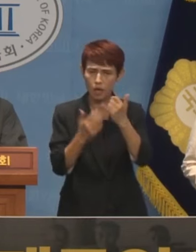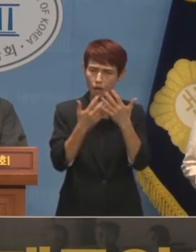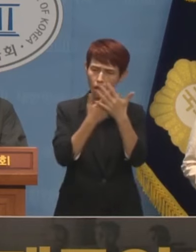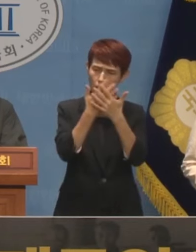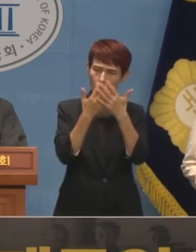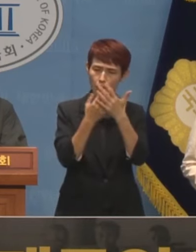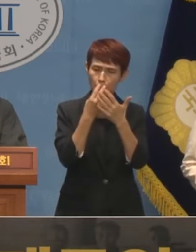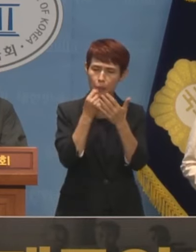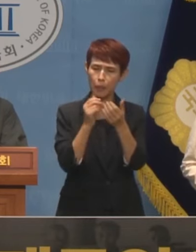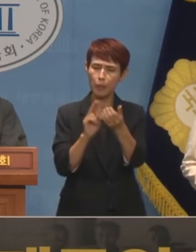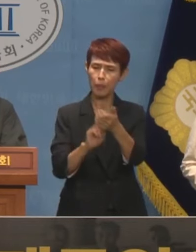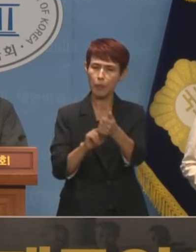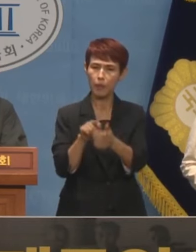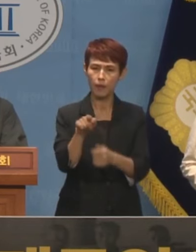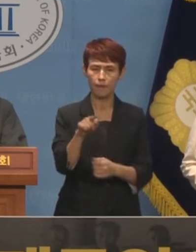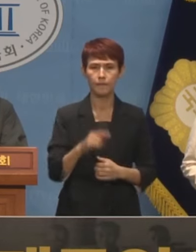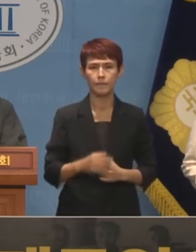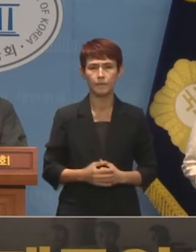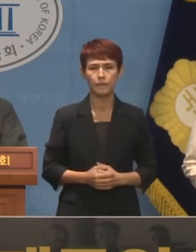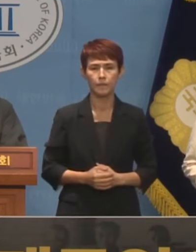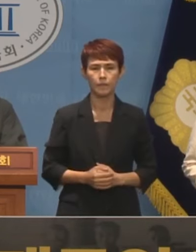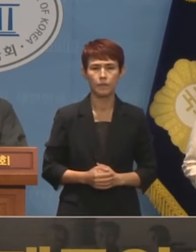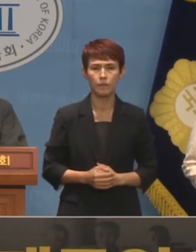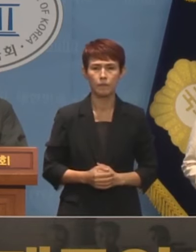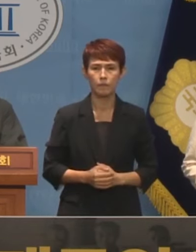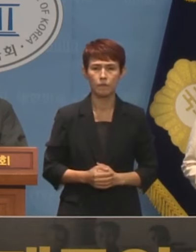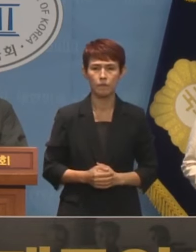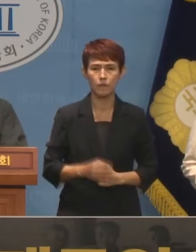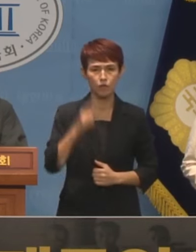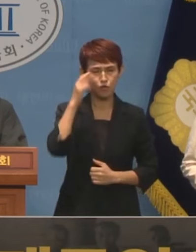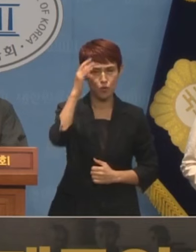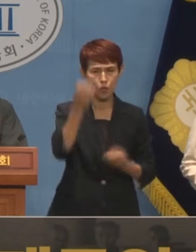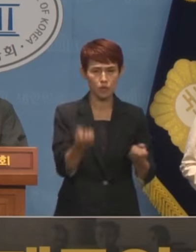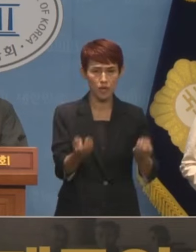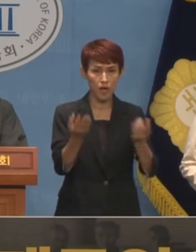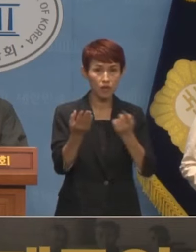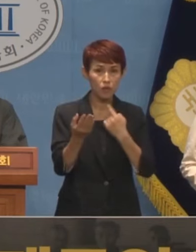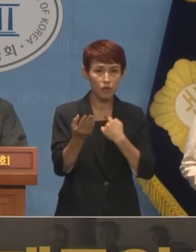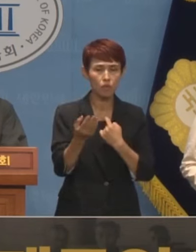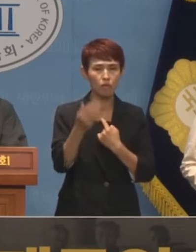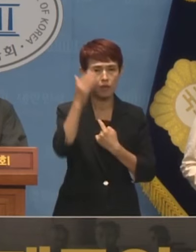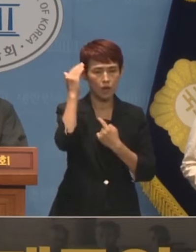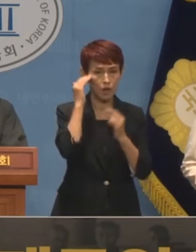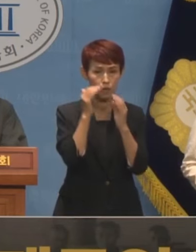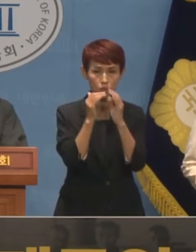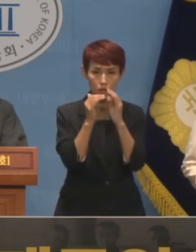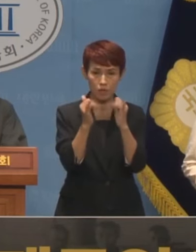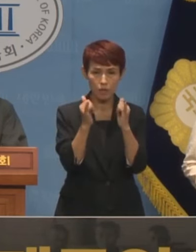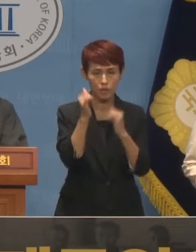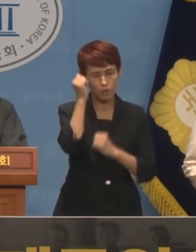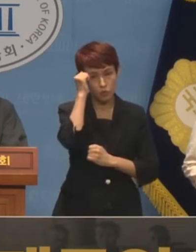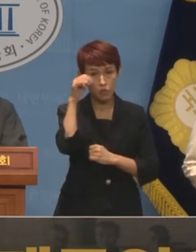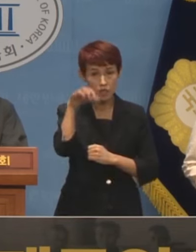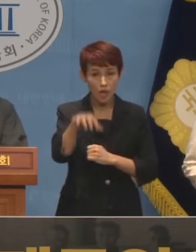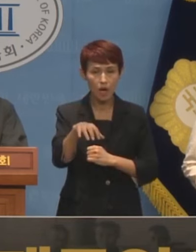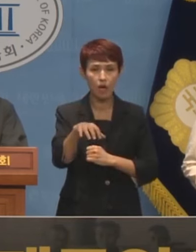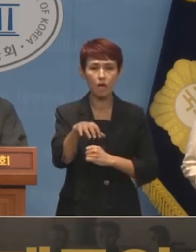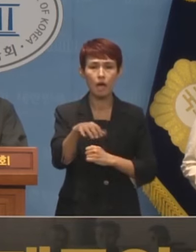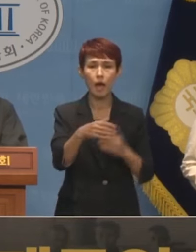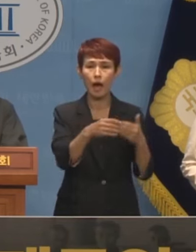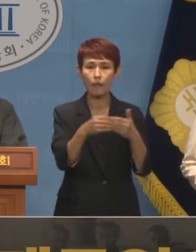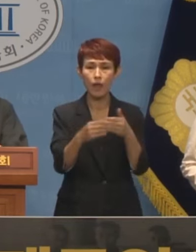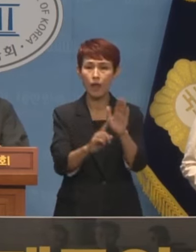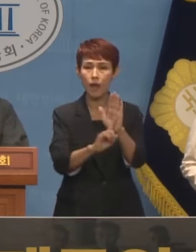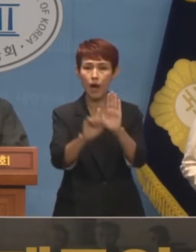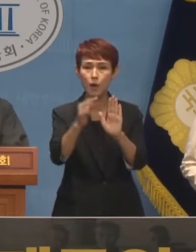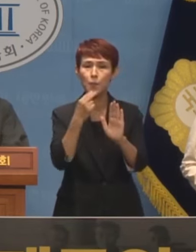은폐되고 있었습니다 또한 우리가 추도제 지냈던 조선인 기숙 사터 관련 안내판 하나 없이